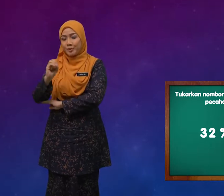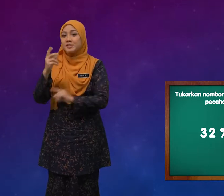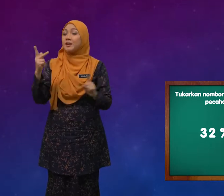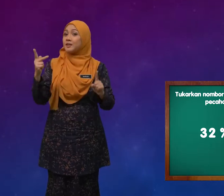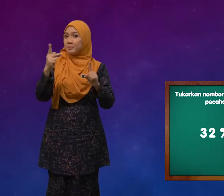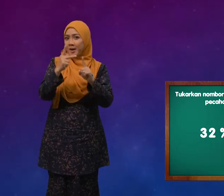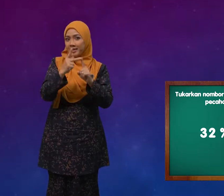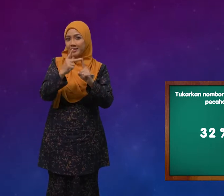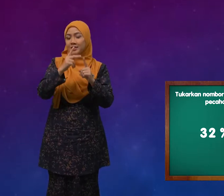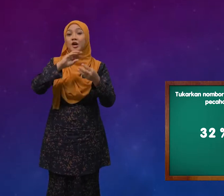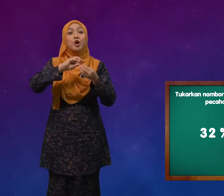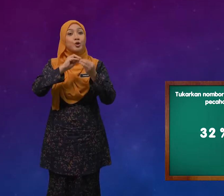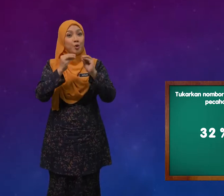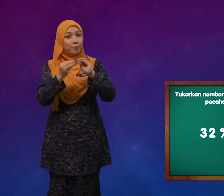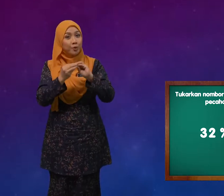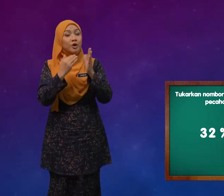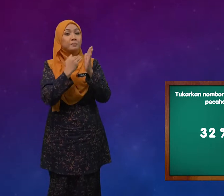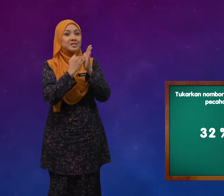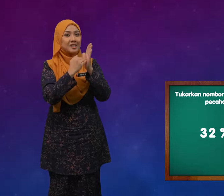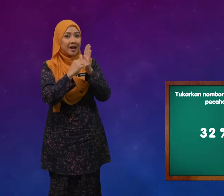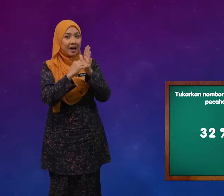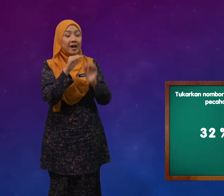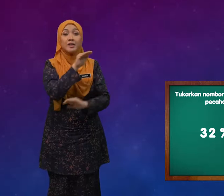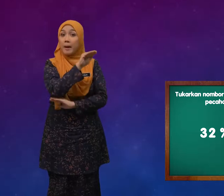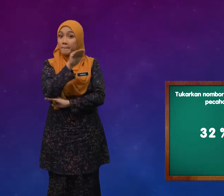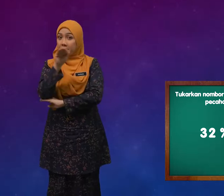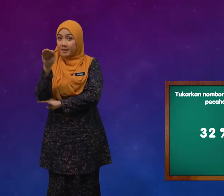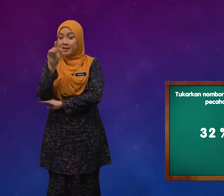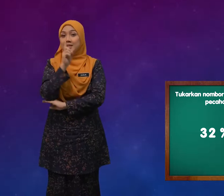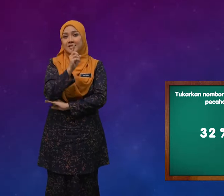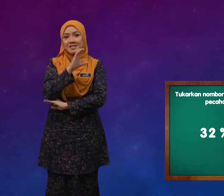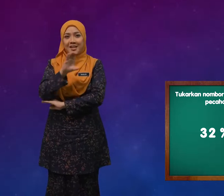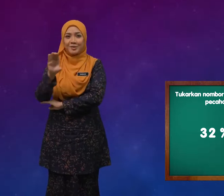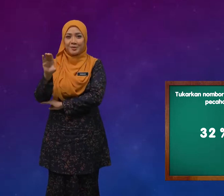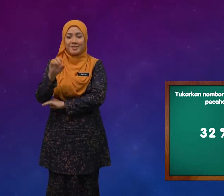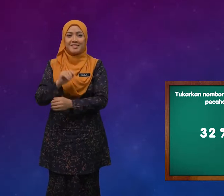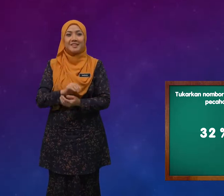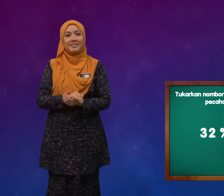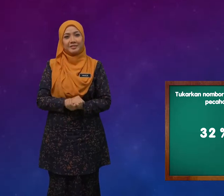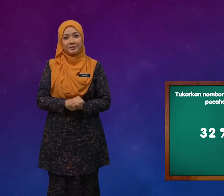32% kepada nombor pecahan per seratus?